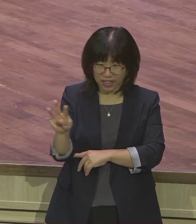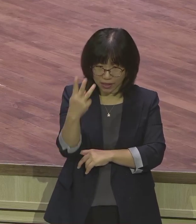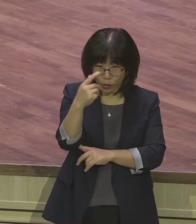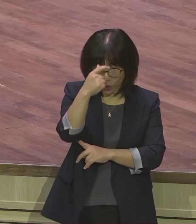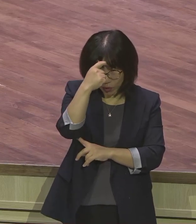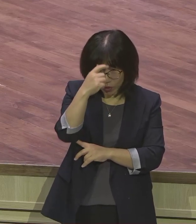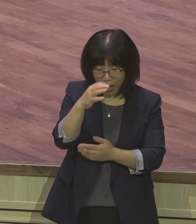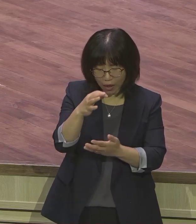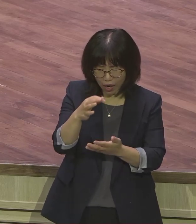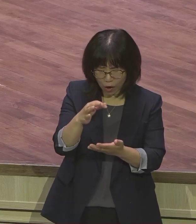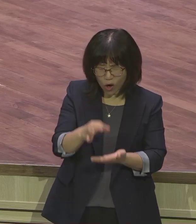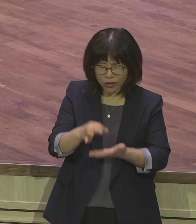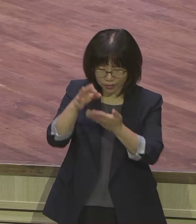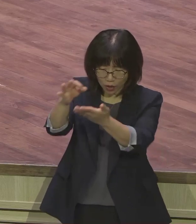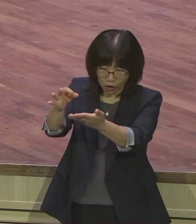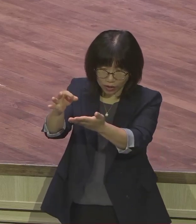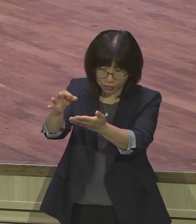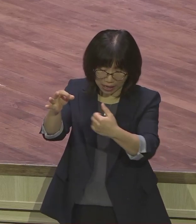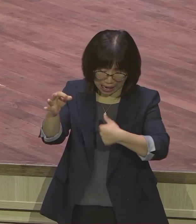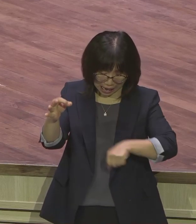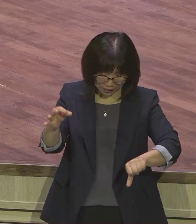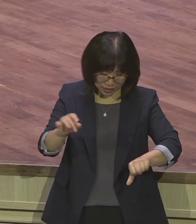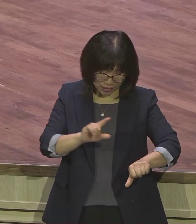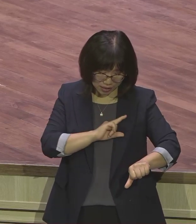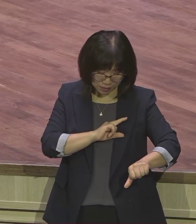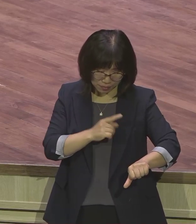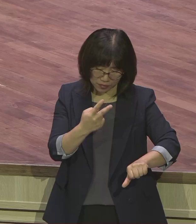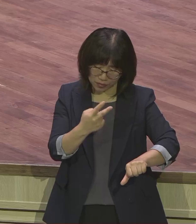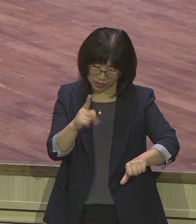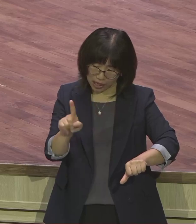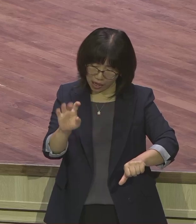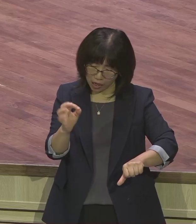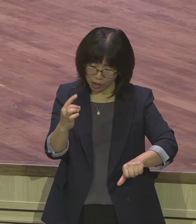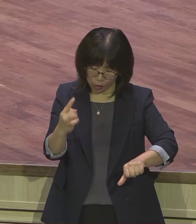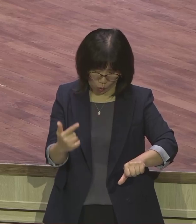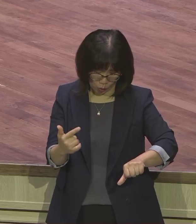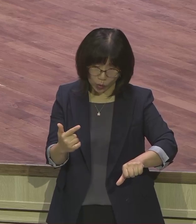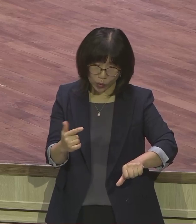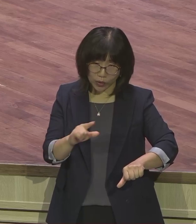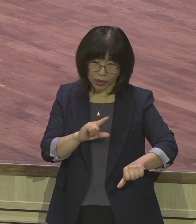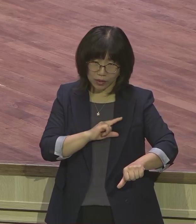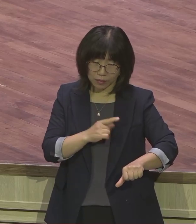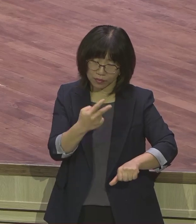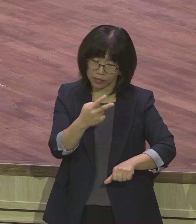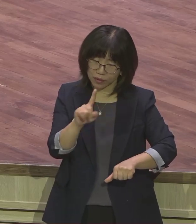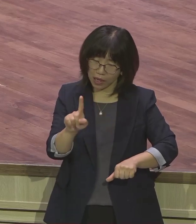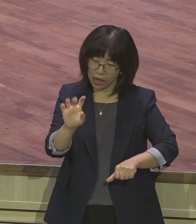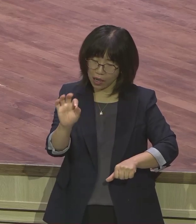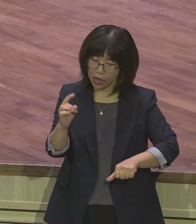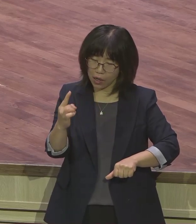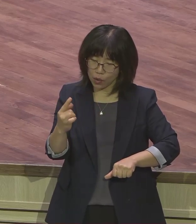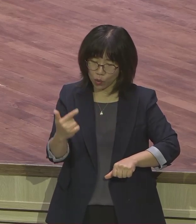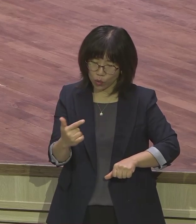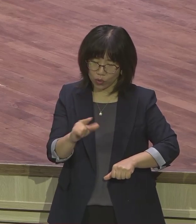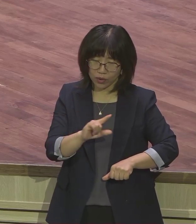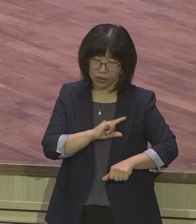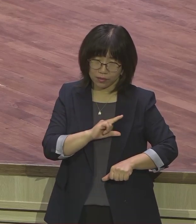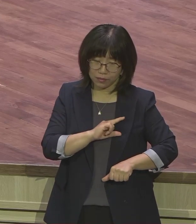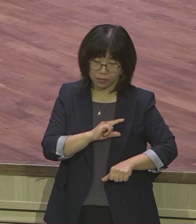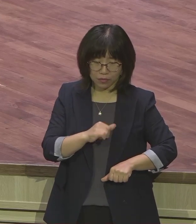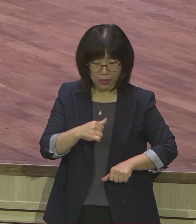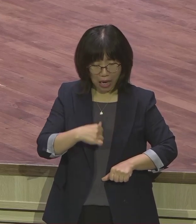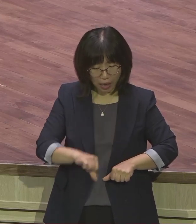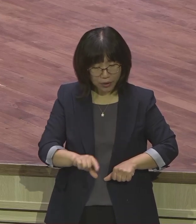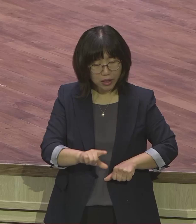이름 보니까 다온이더라고요 다온 참 어려운 말이잖아요 그렇죠 다온이래요